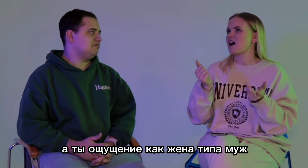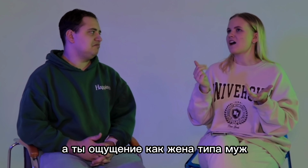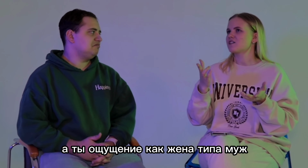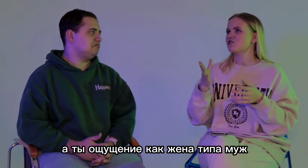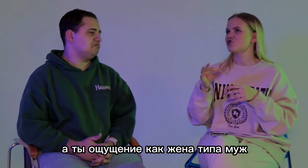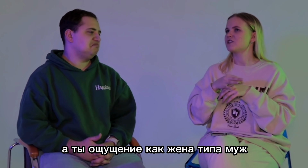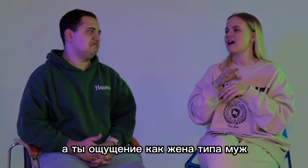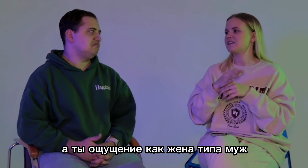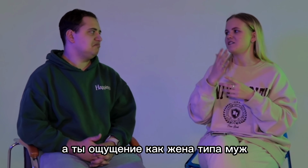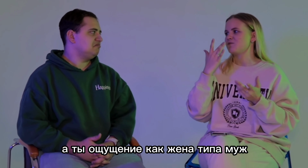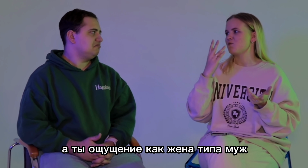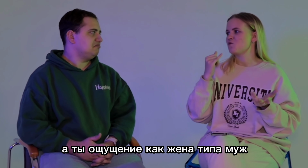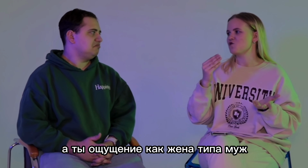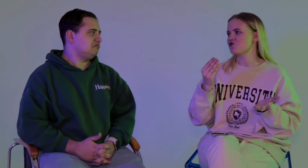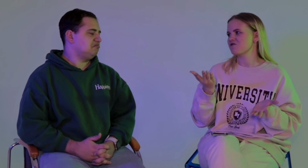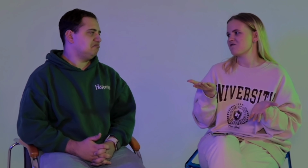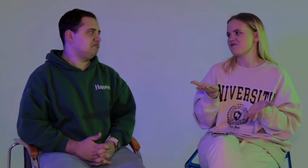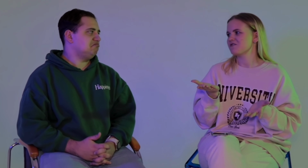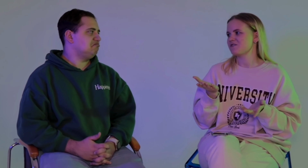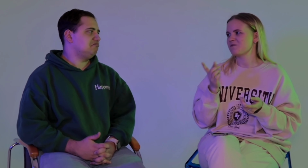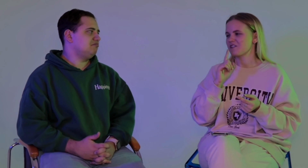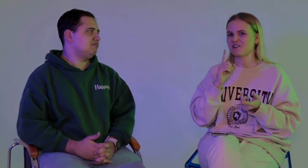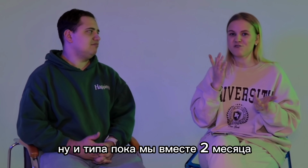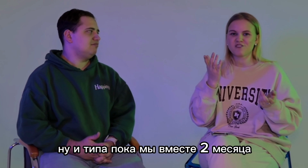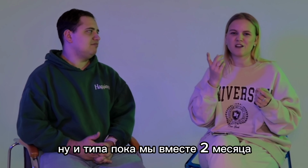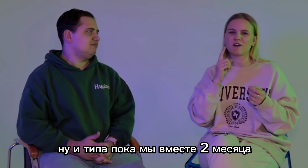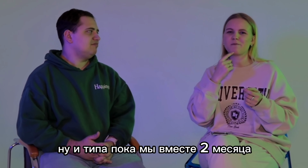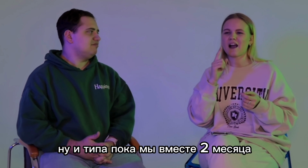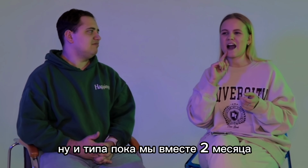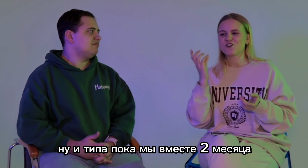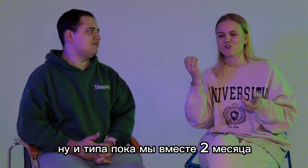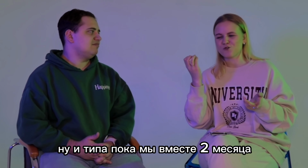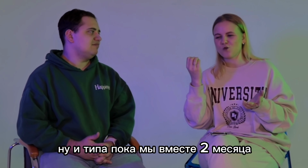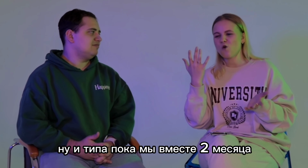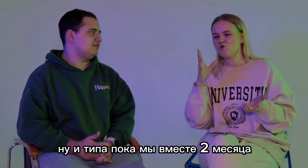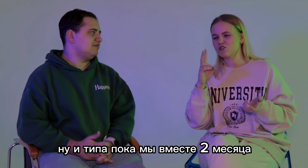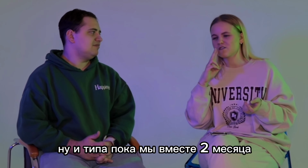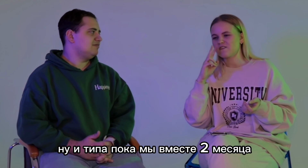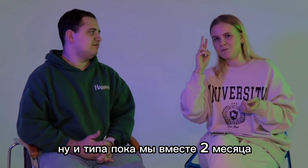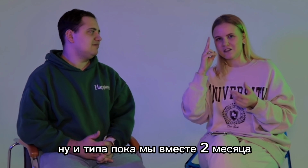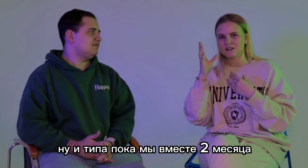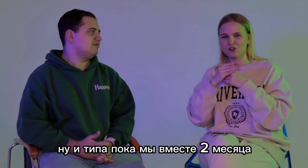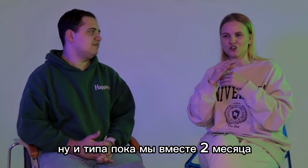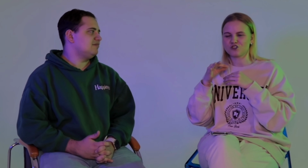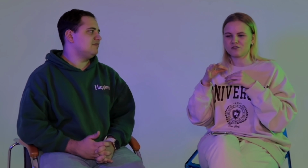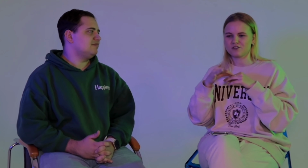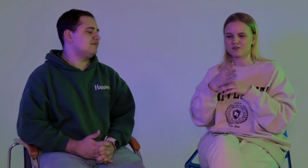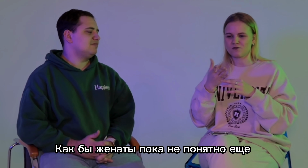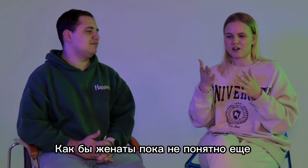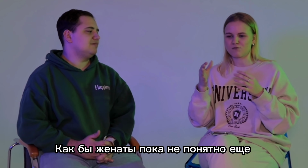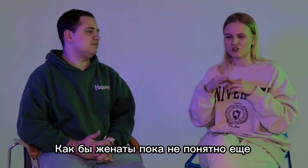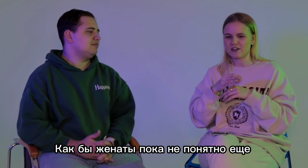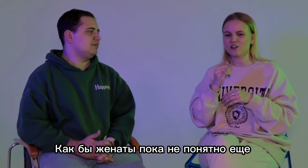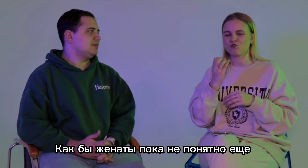как жена, типа муж. Ну и типа пока муж похуже, в больнице мы сидим, ну как бы нахуй